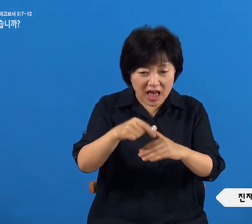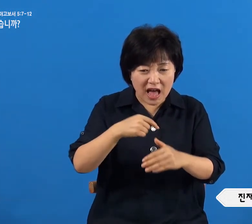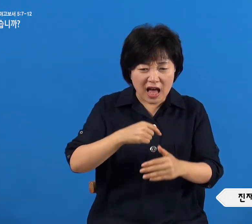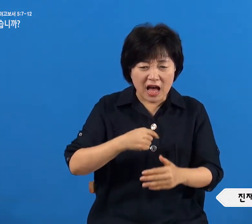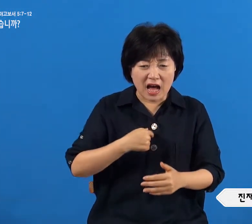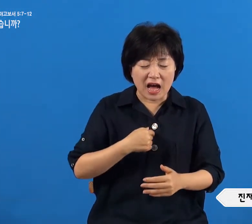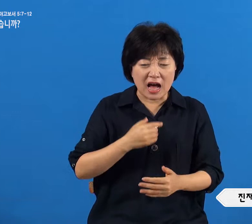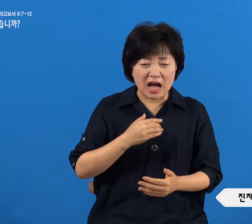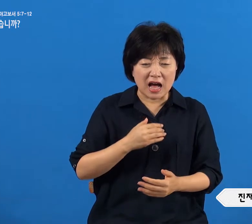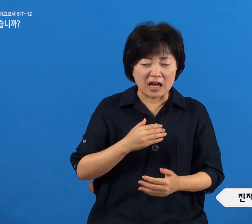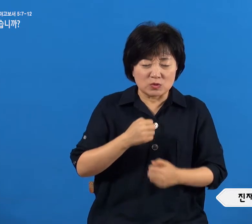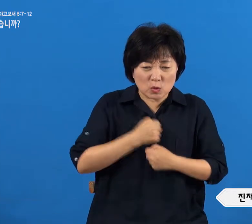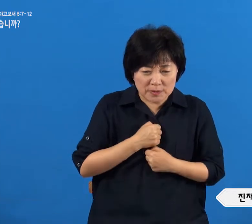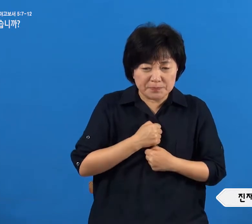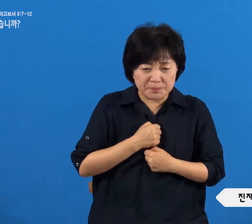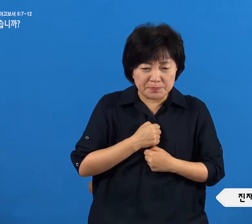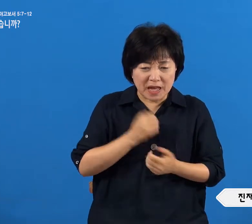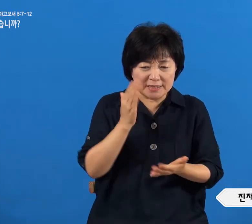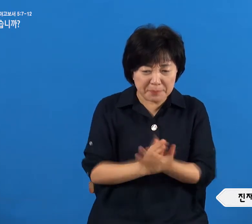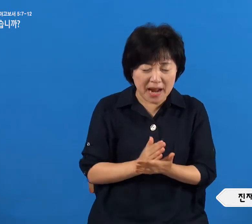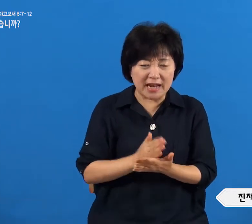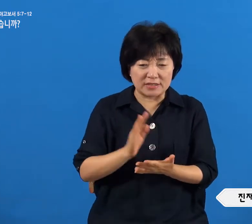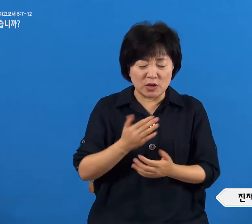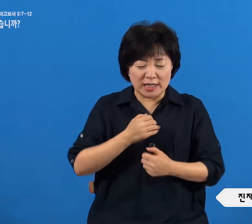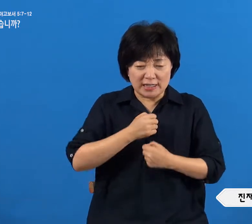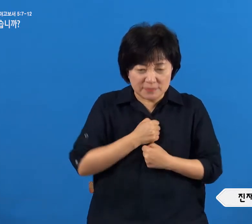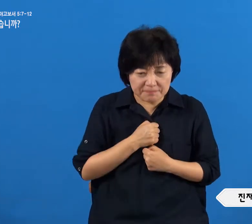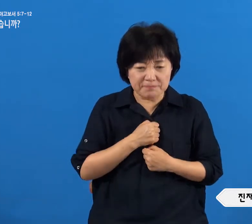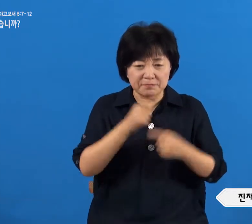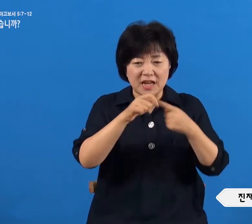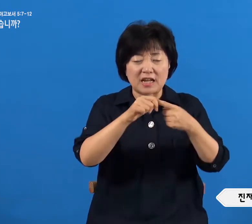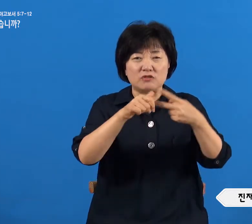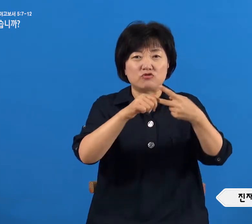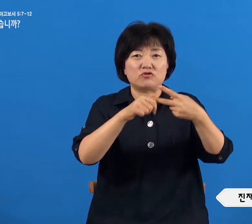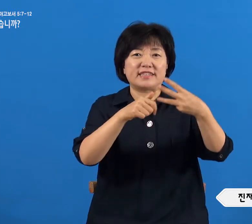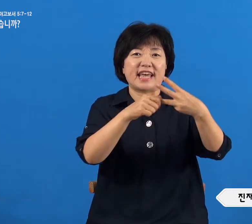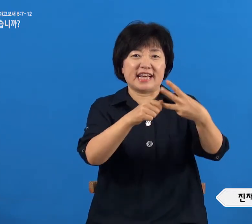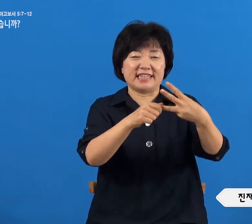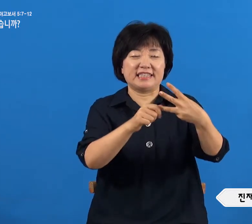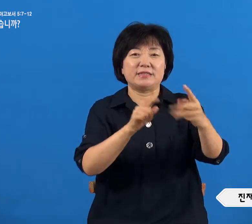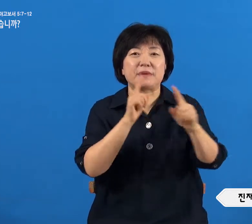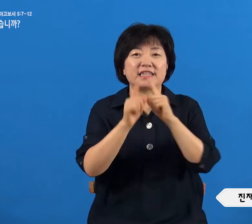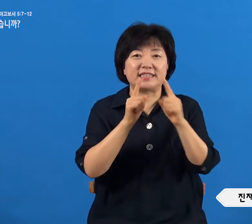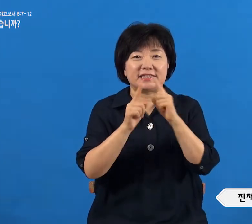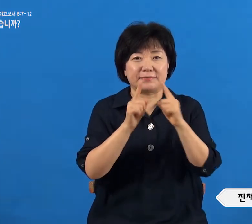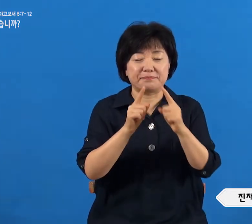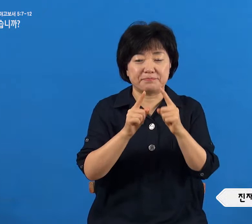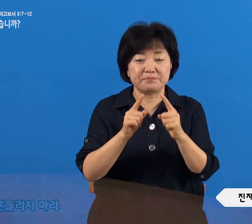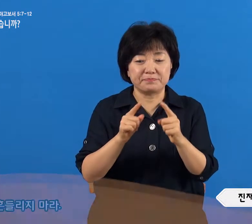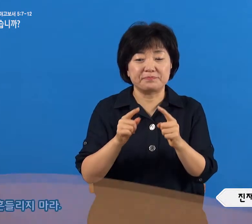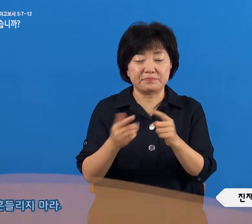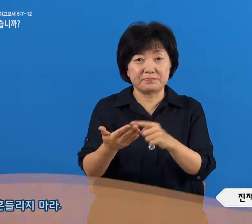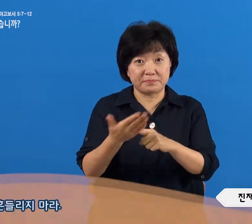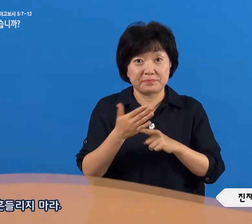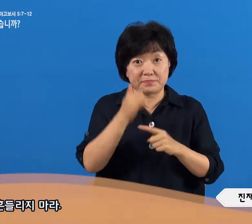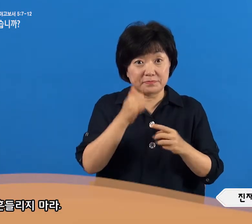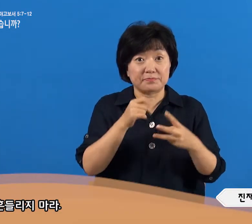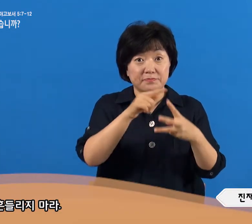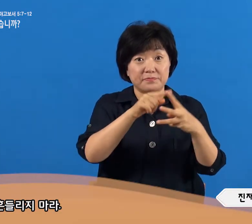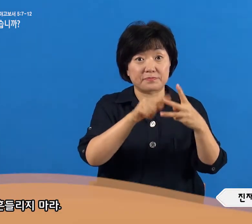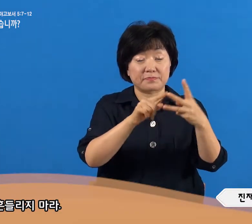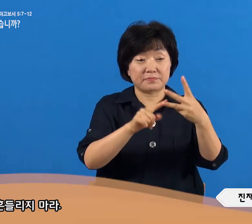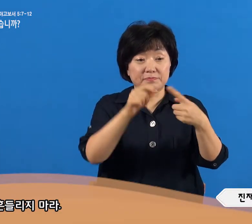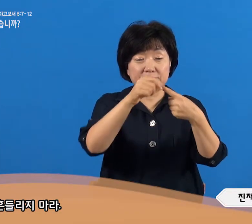될 세 가지의 중요한 점을 말씀의 적용으로 우리에게 말씀하고 계십니다. 첫